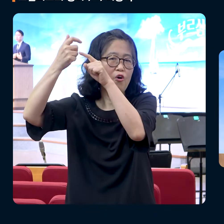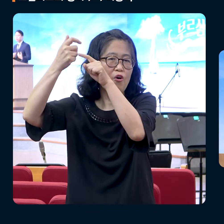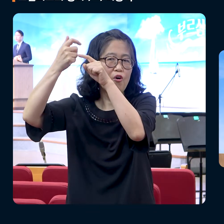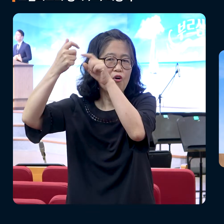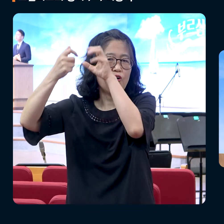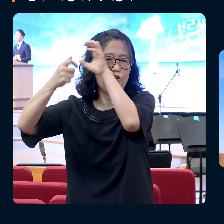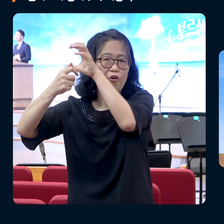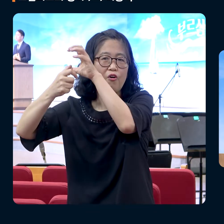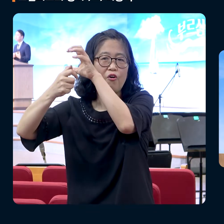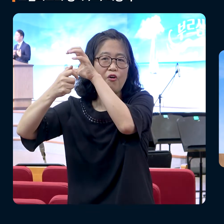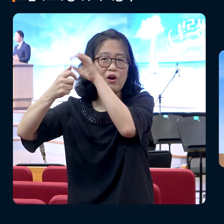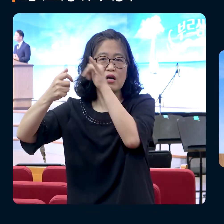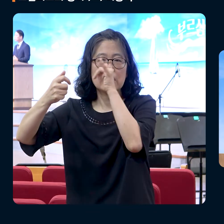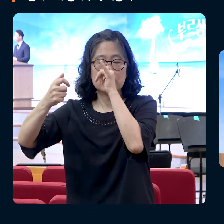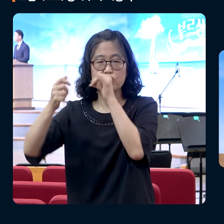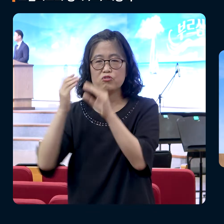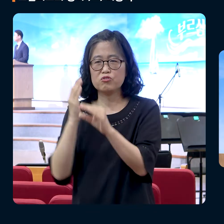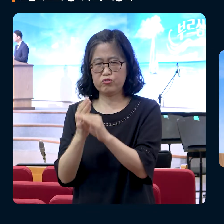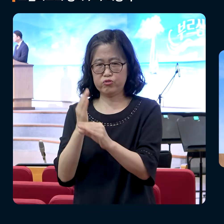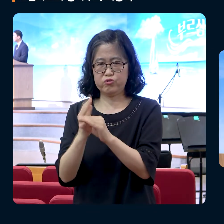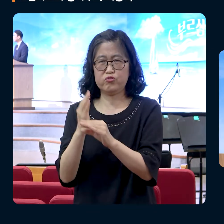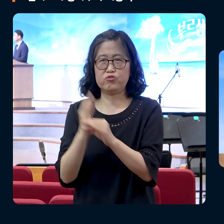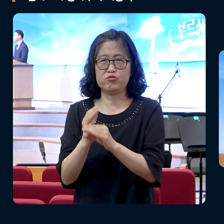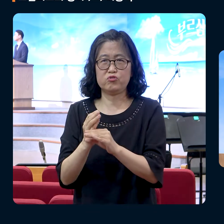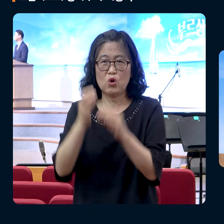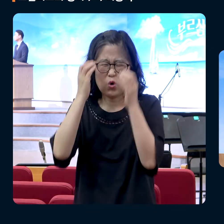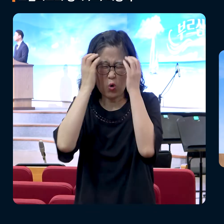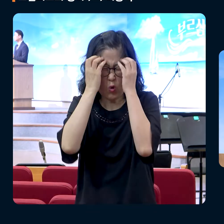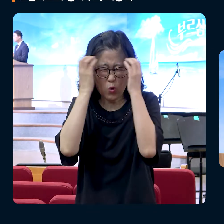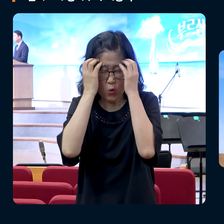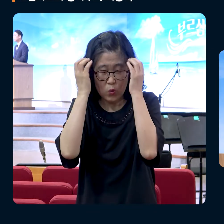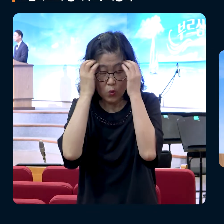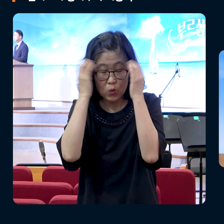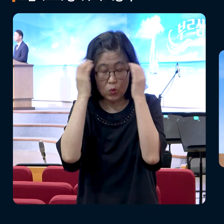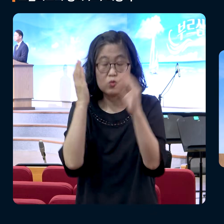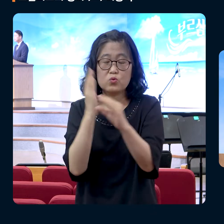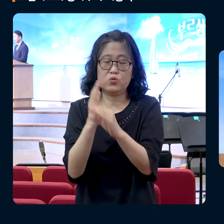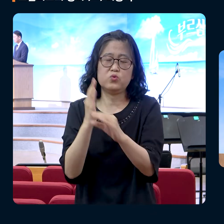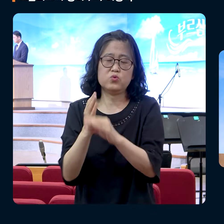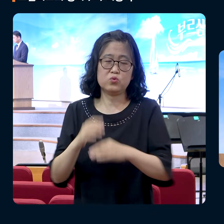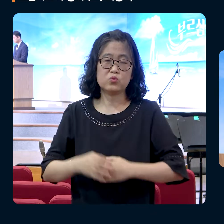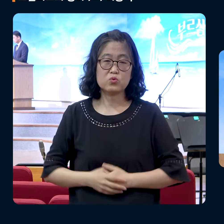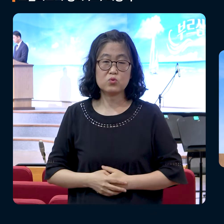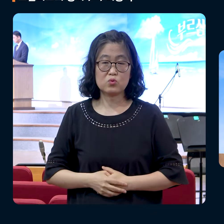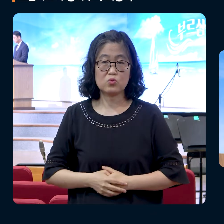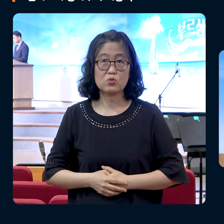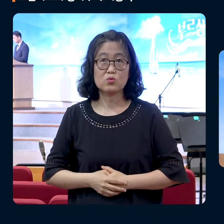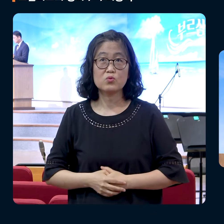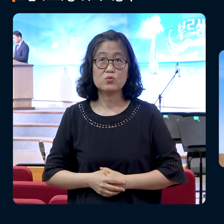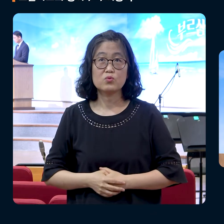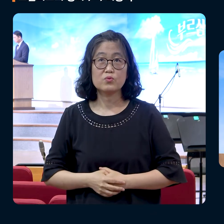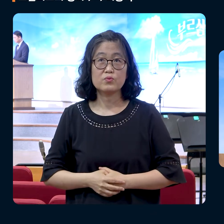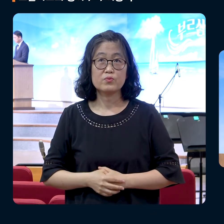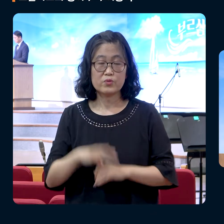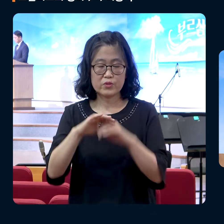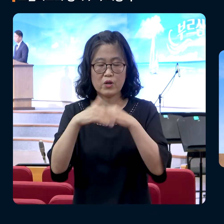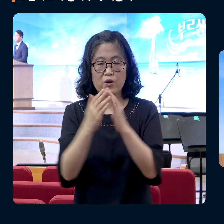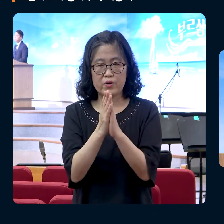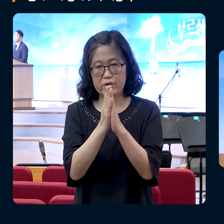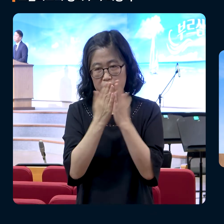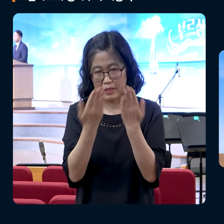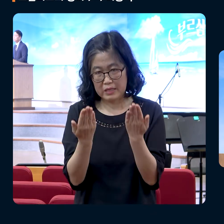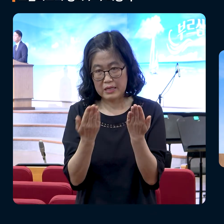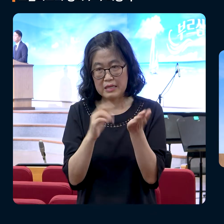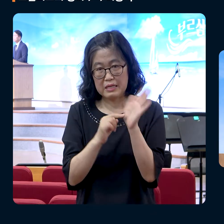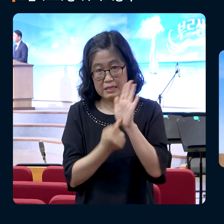꿰어져 있고 뚫려져 있는 그런 영혼의 고통까지 수반하고 있던 그런 어려움을 그는 당하고 있었다라는 것을 성경은 이야기하고